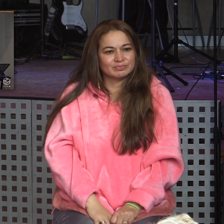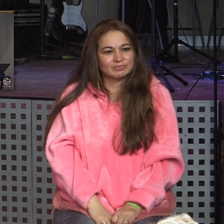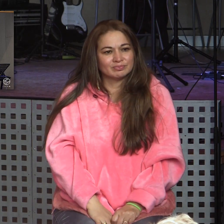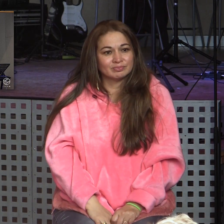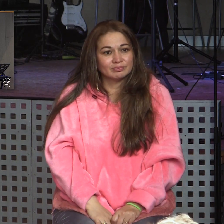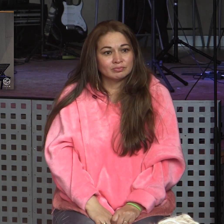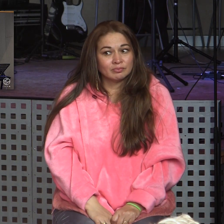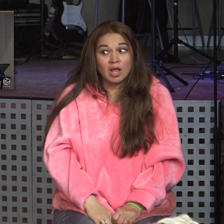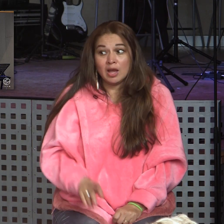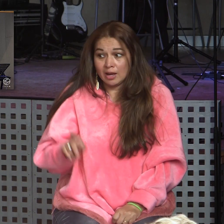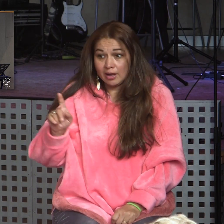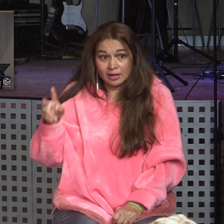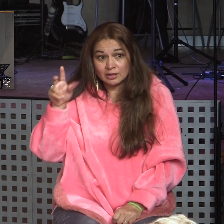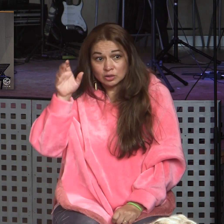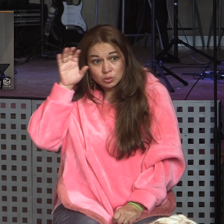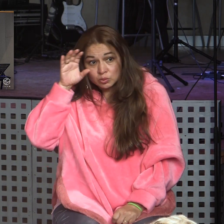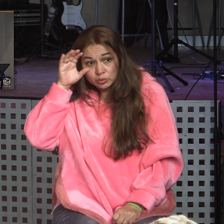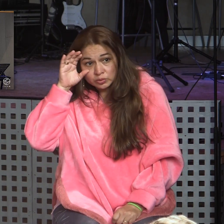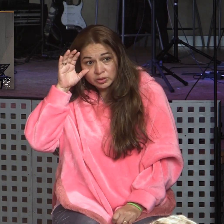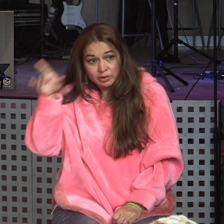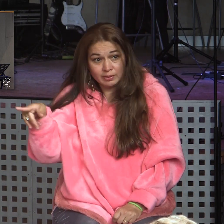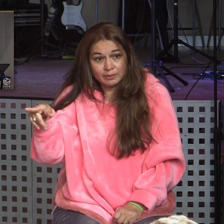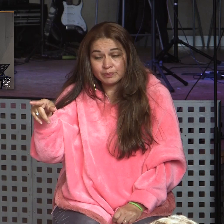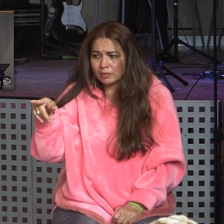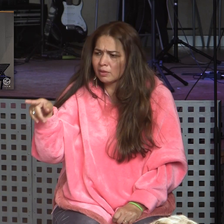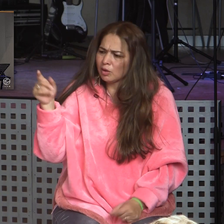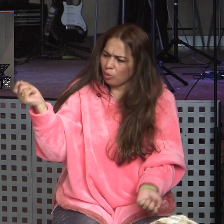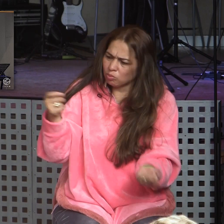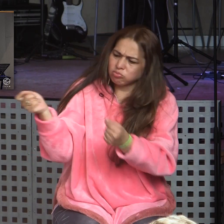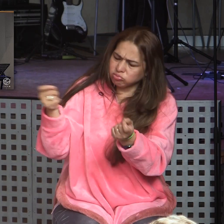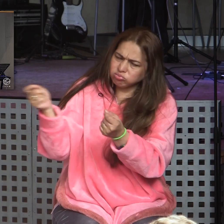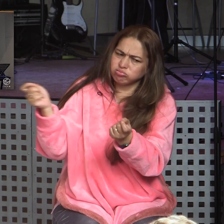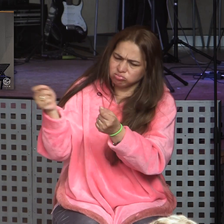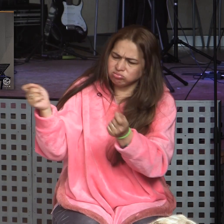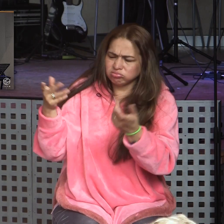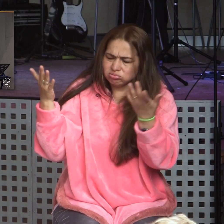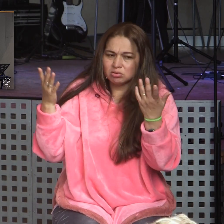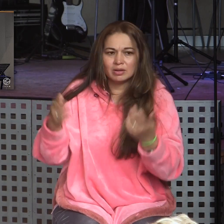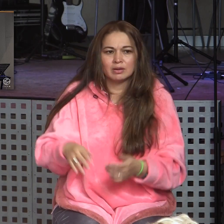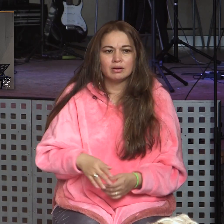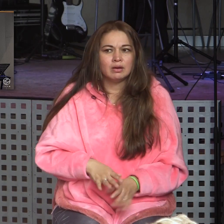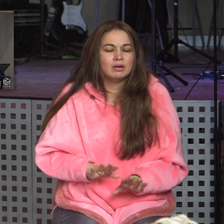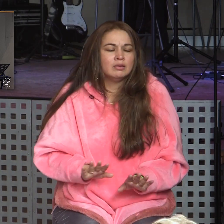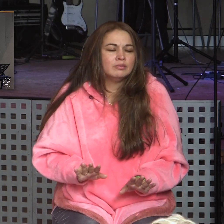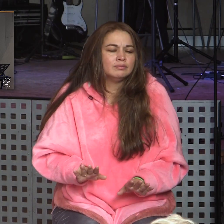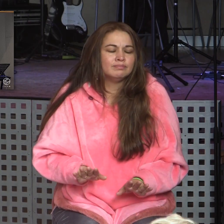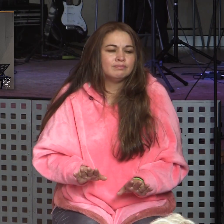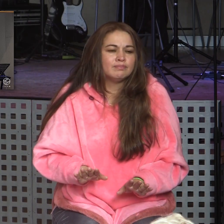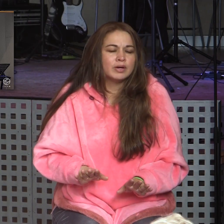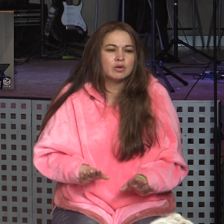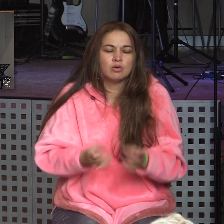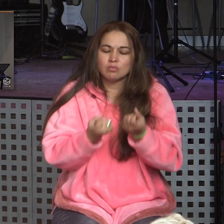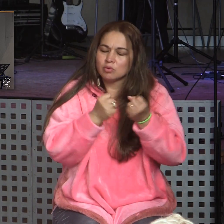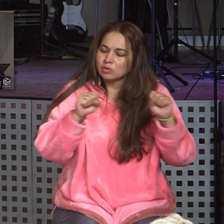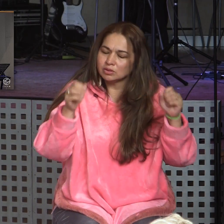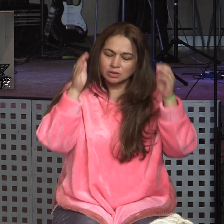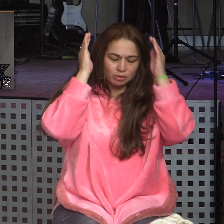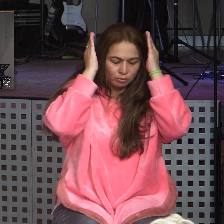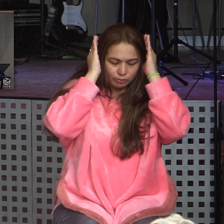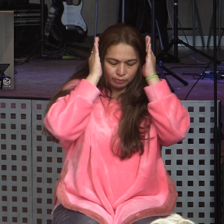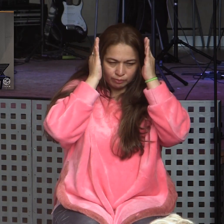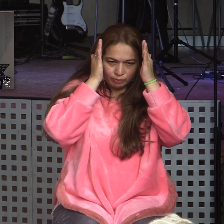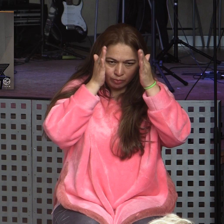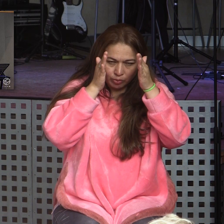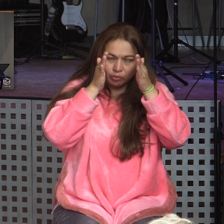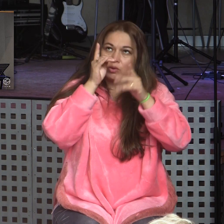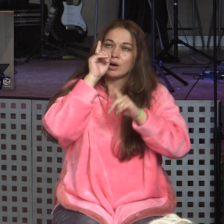y decide nombrar otro líder. ¿Recordáis? Eso está en la Escritura. y quieren volver nuevamente a Egipto, es